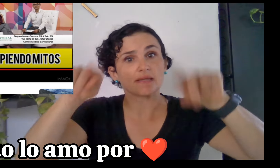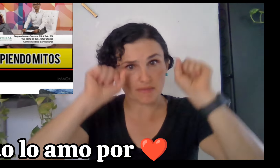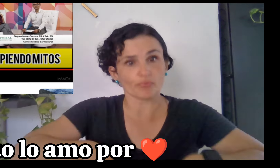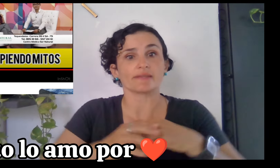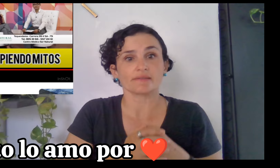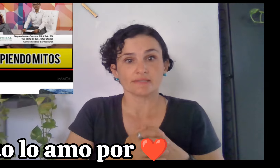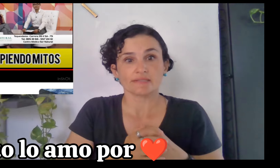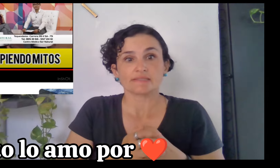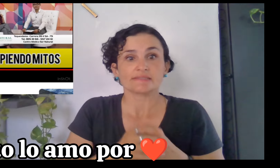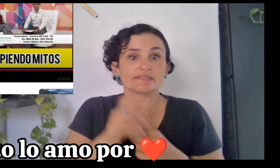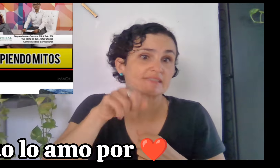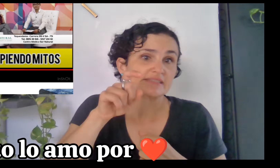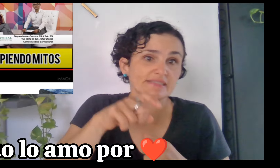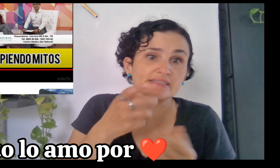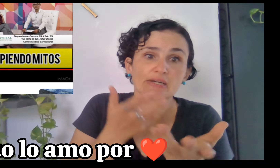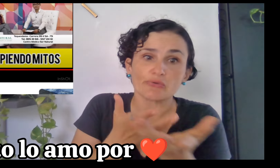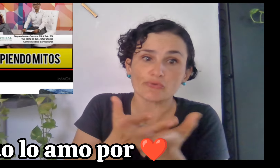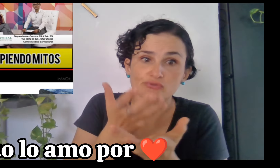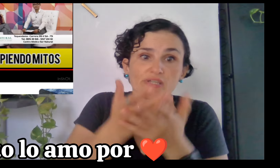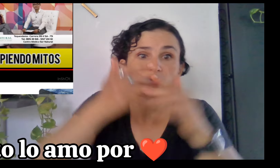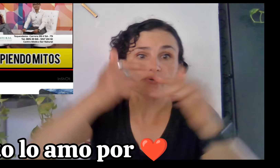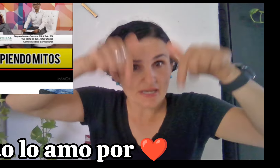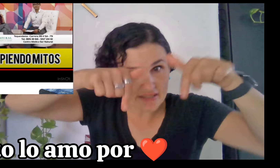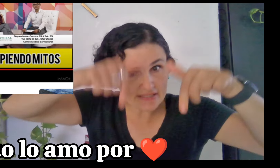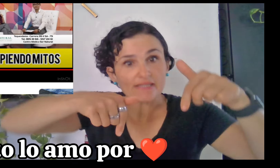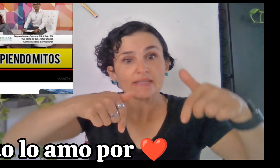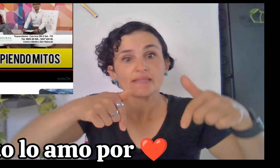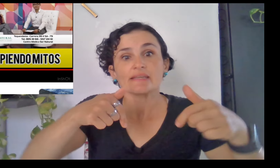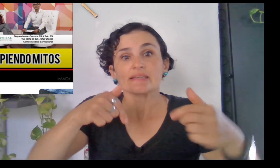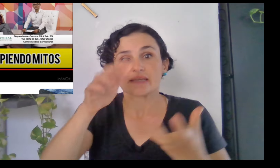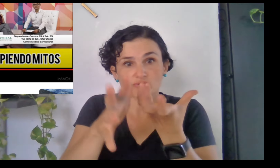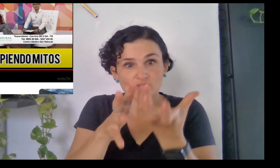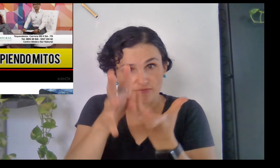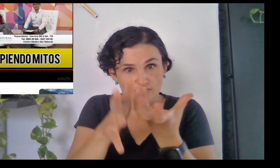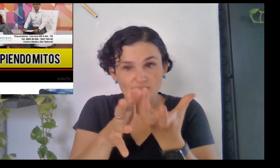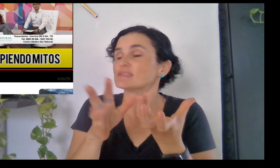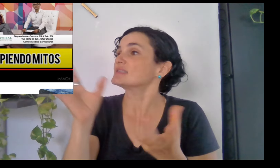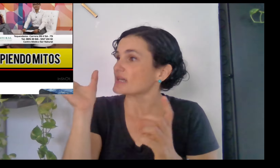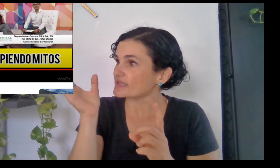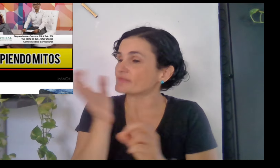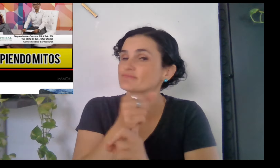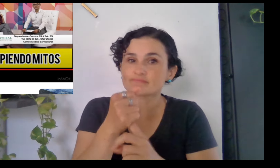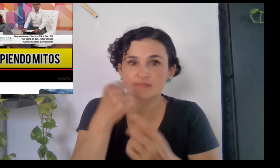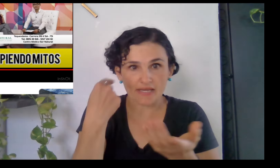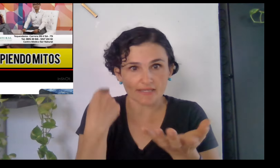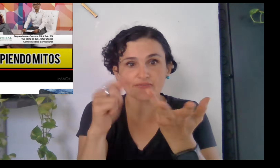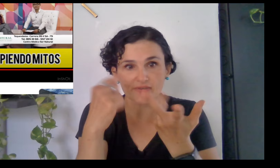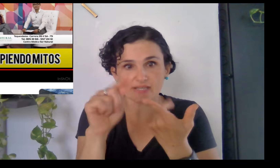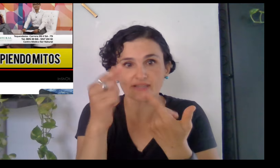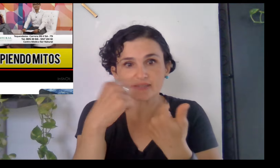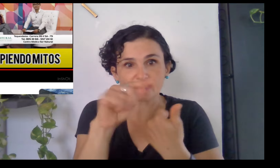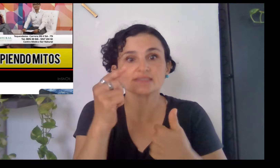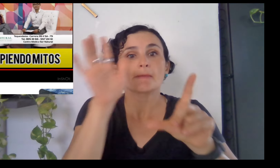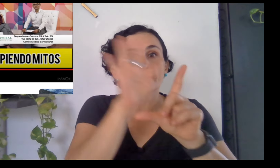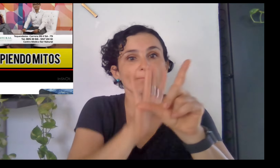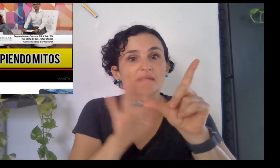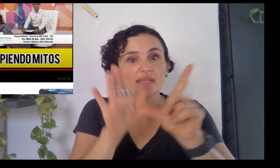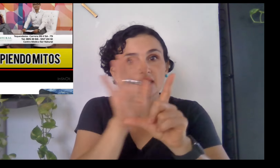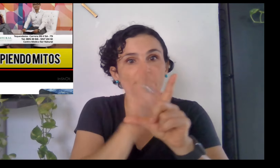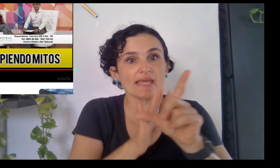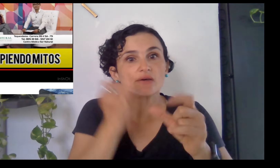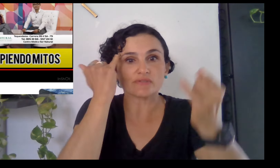Si necesitan consejos aquí, Cocinando Entre Señas, ahí hay diferentes videos de